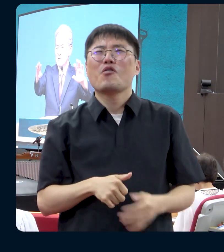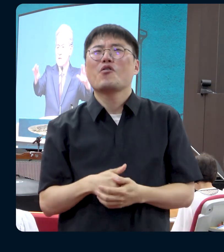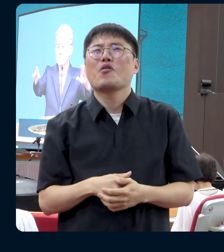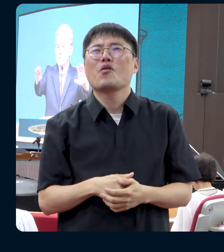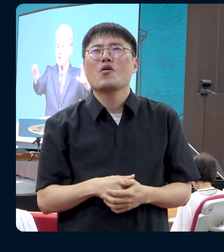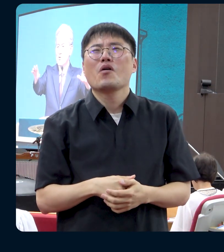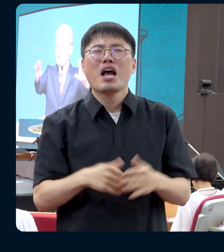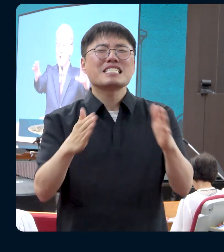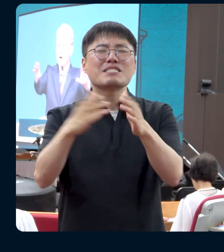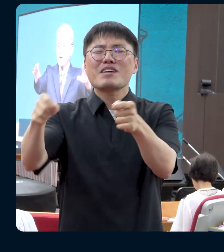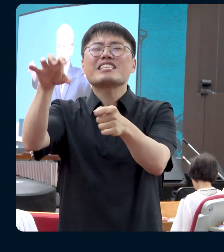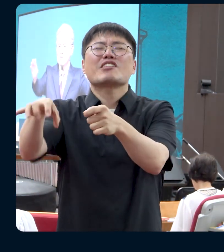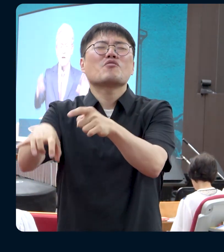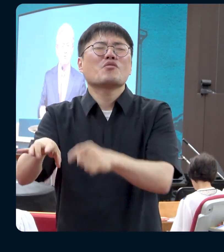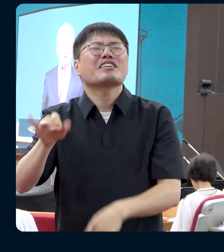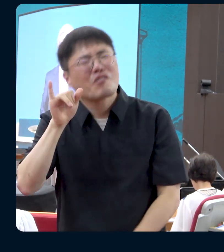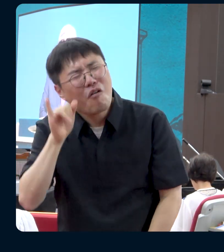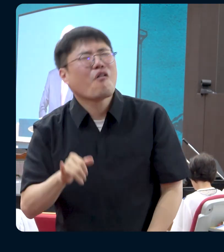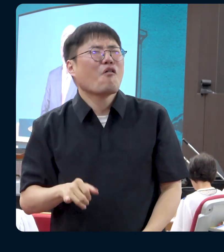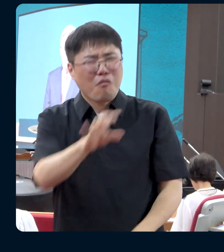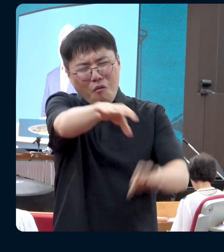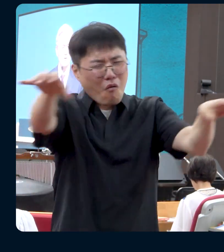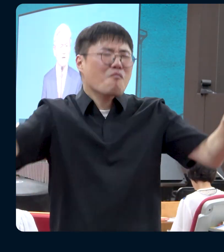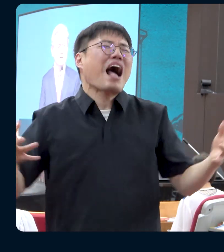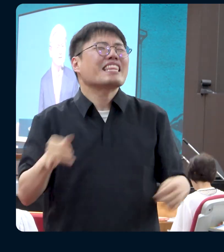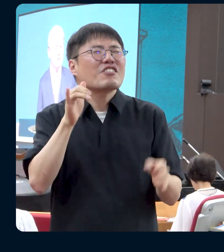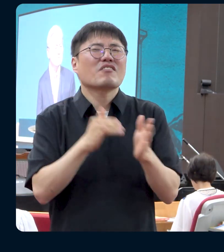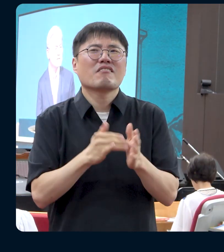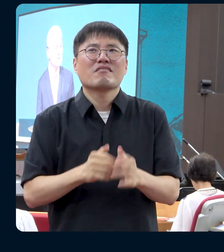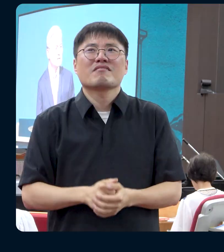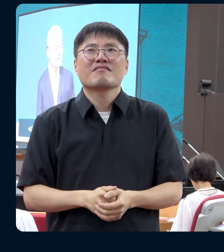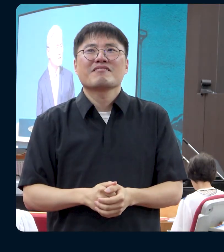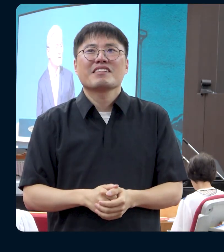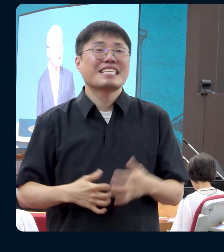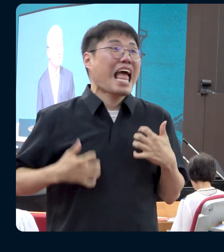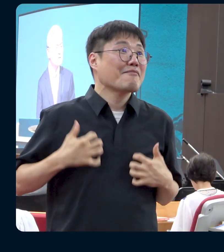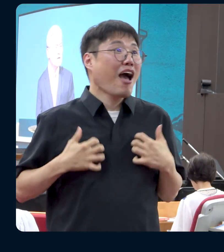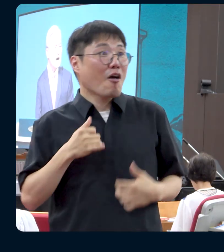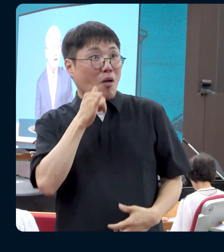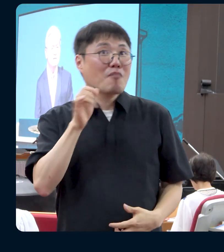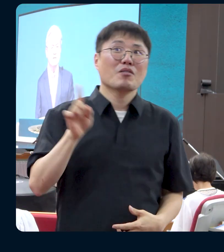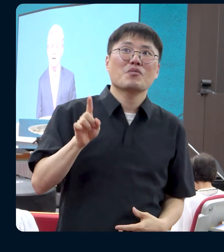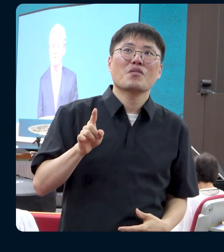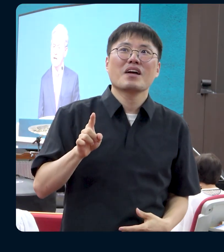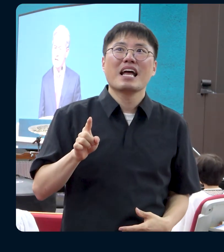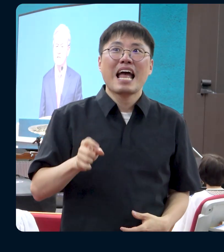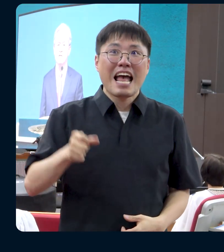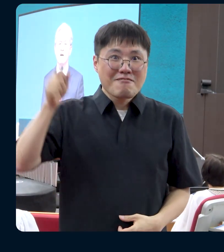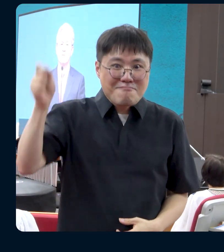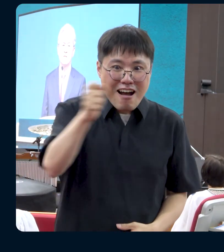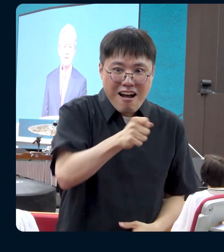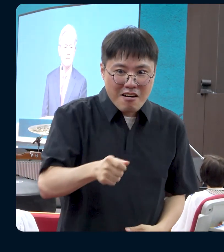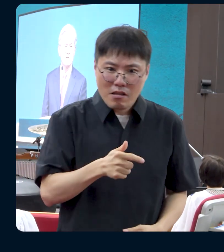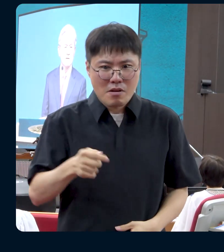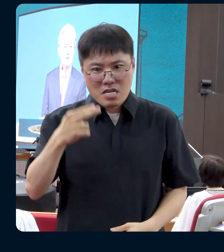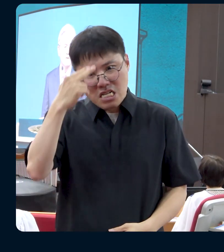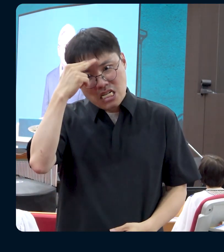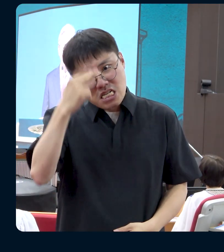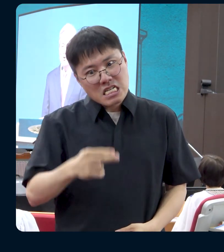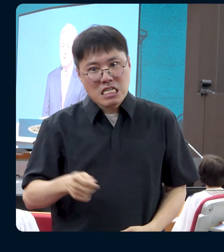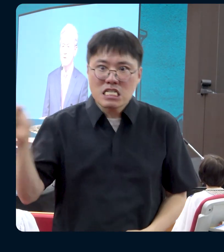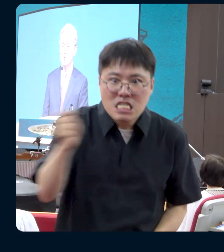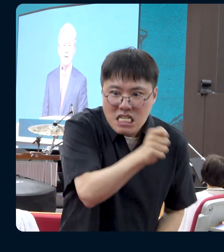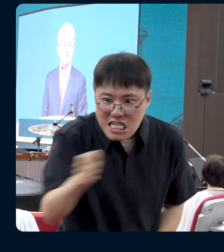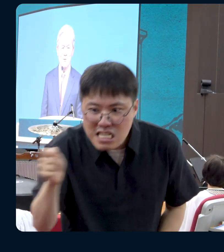문방구, 집 근처 구멍가게 앞도 다 있고 그랬어요. 그런데 이게 참 재밌는 게 뭐냐면, 하는 사람은 대단히